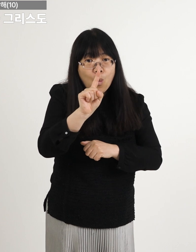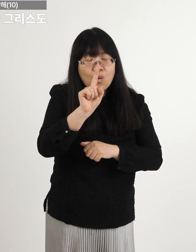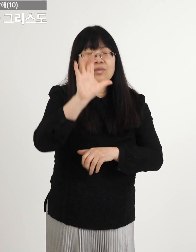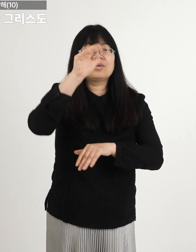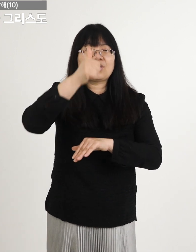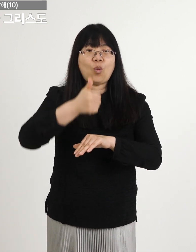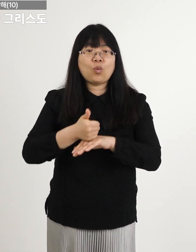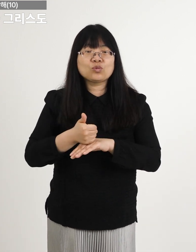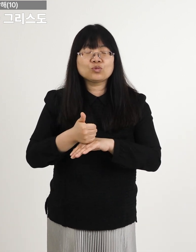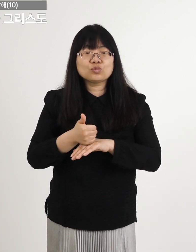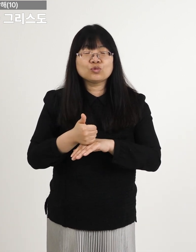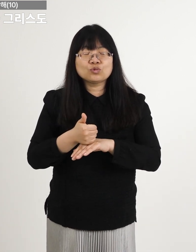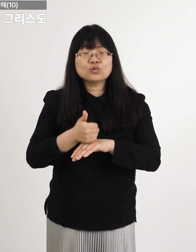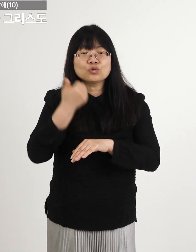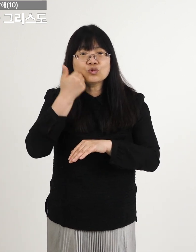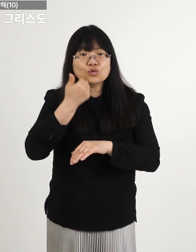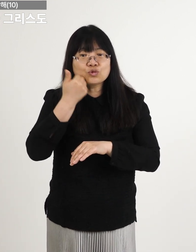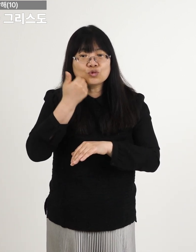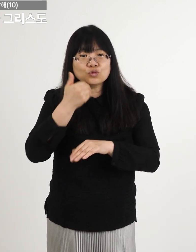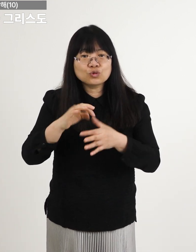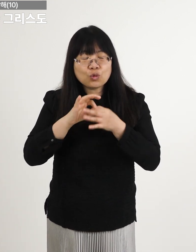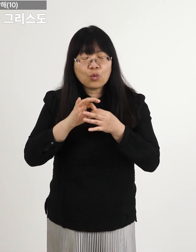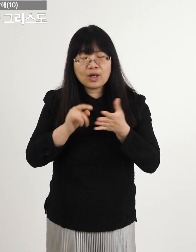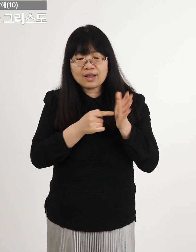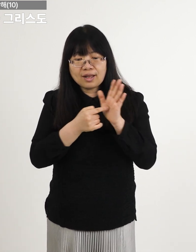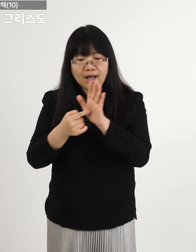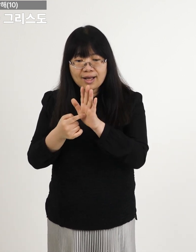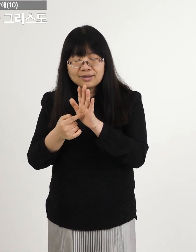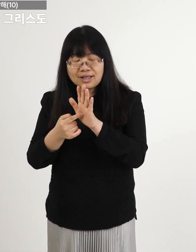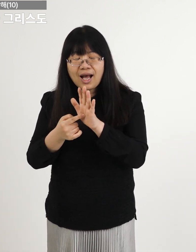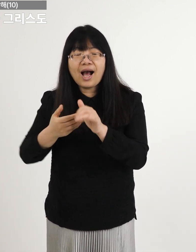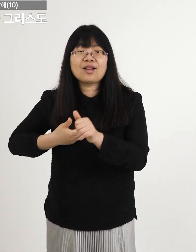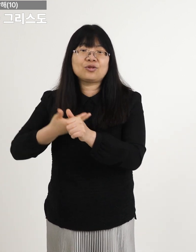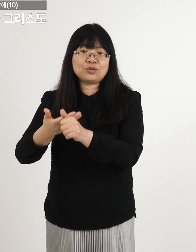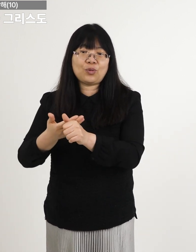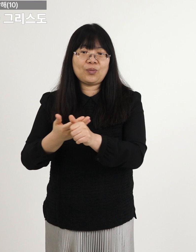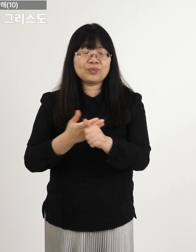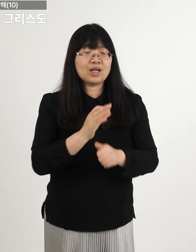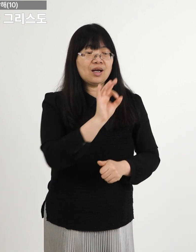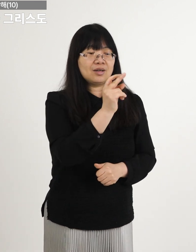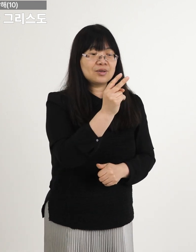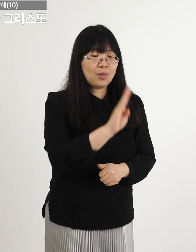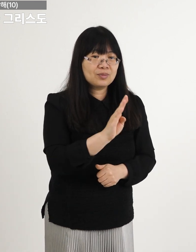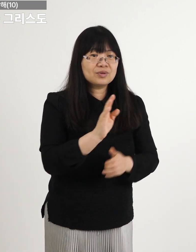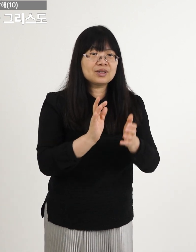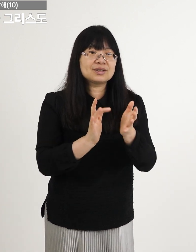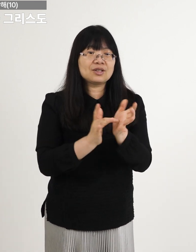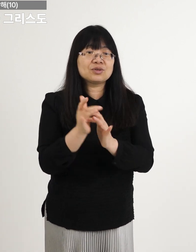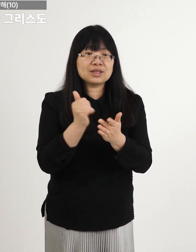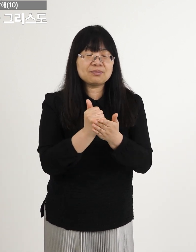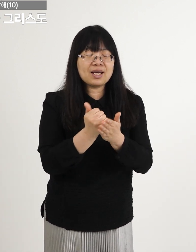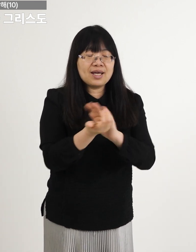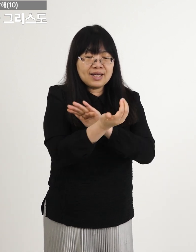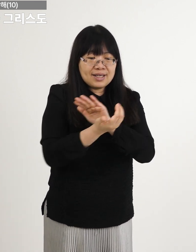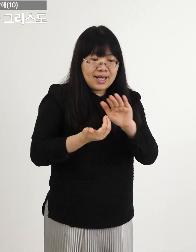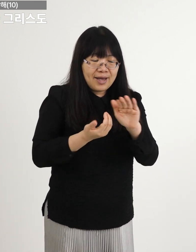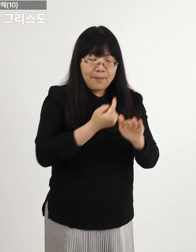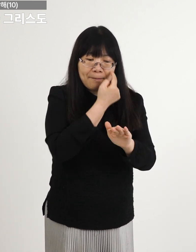드러나는가를 서서히 열어주시는 거예요. 욥은 그리스도의 예표예요. 성경을 또